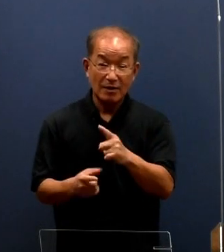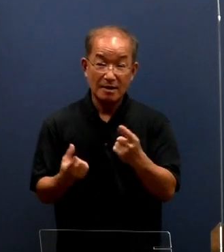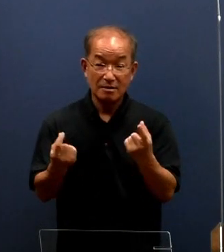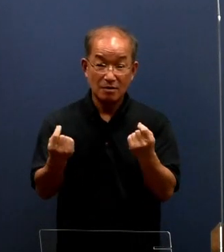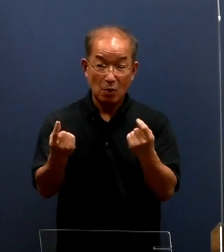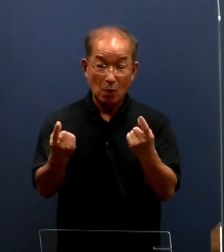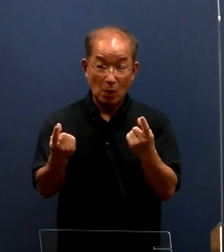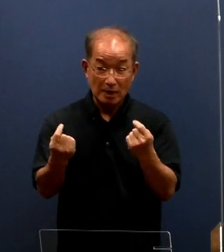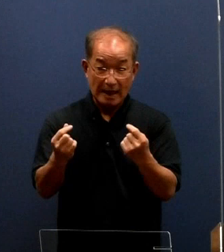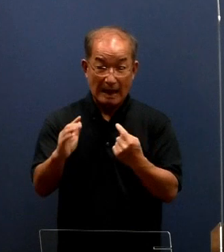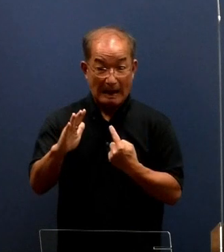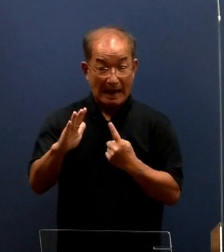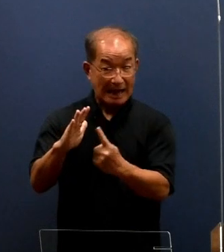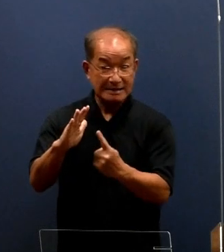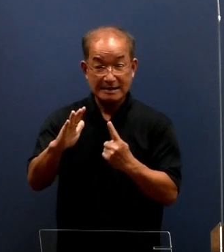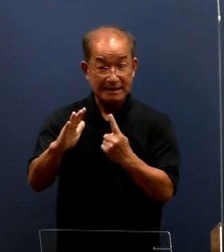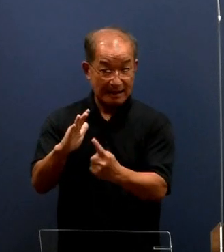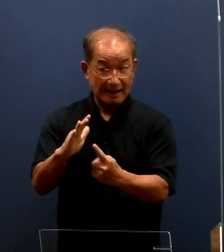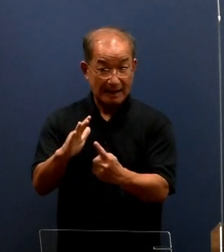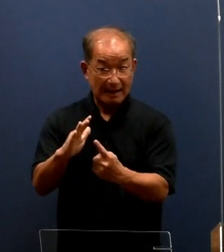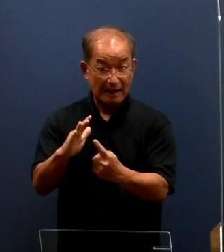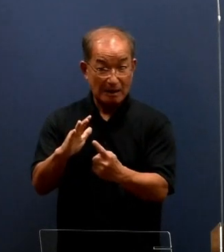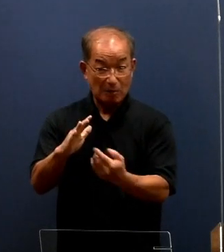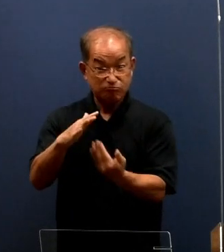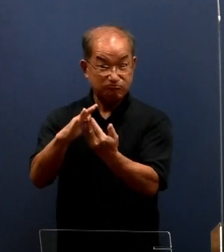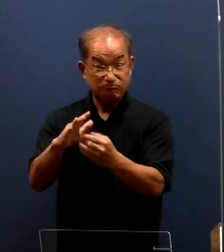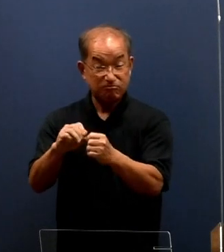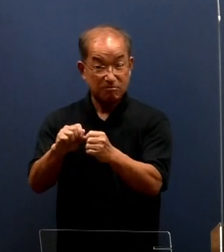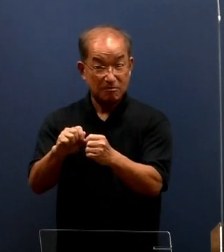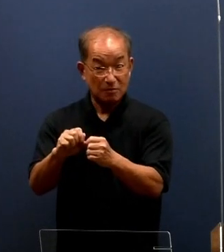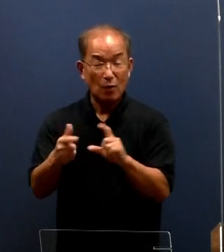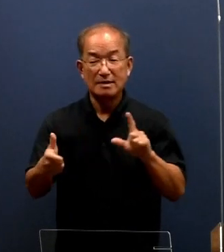発熱外来の逼迫とは生じてないでしょう。